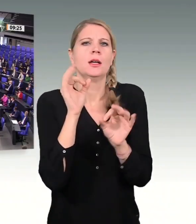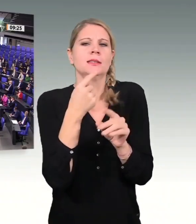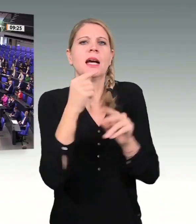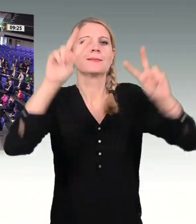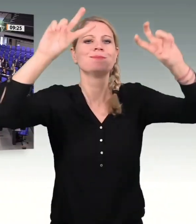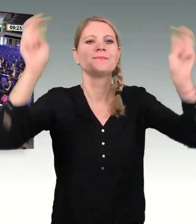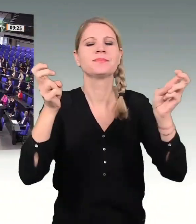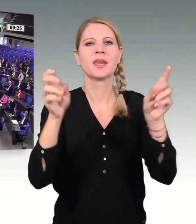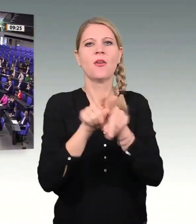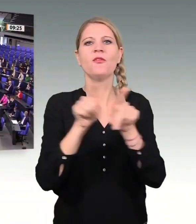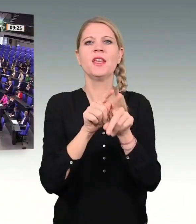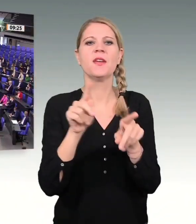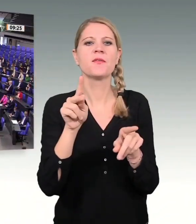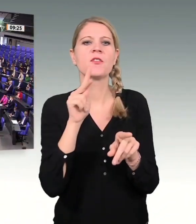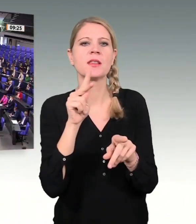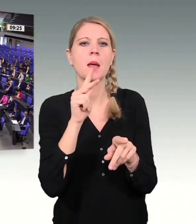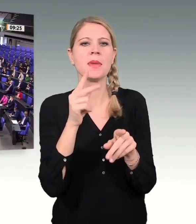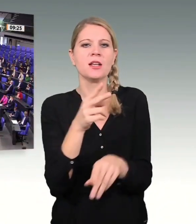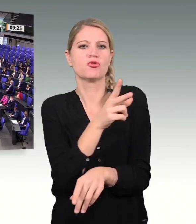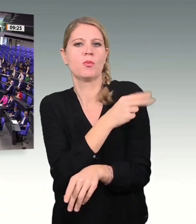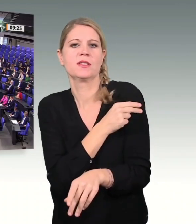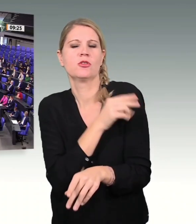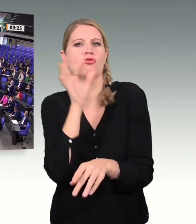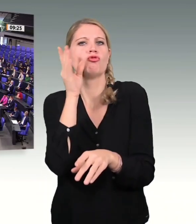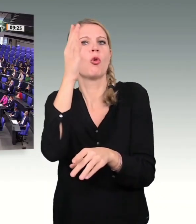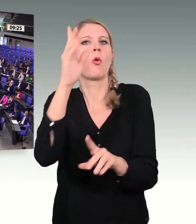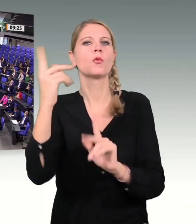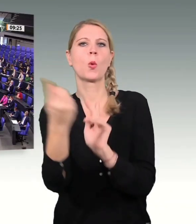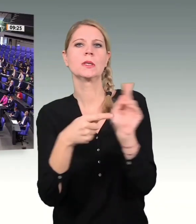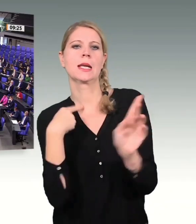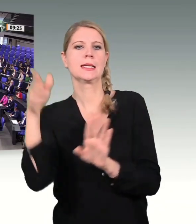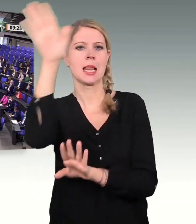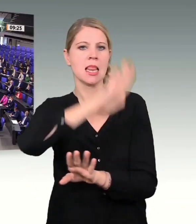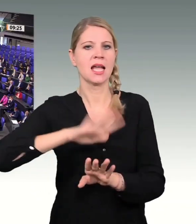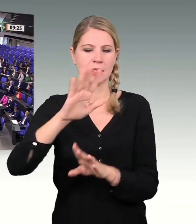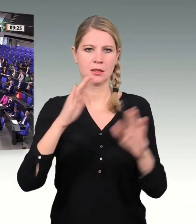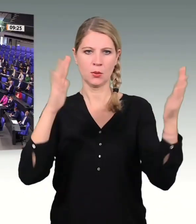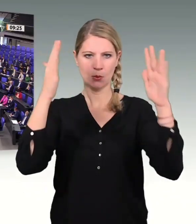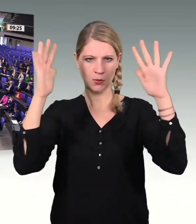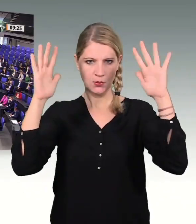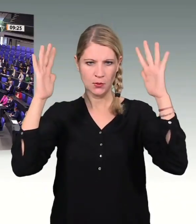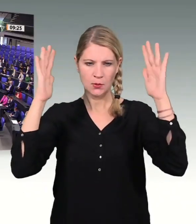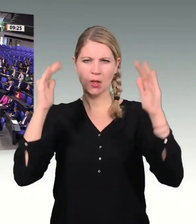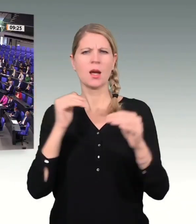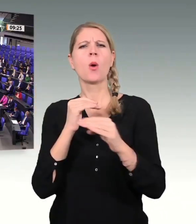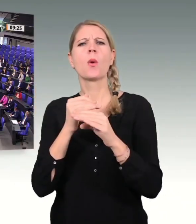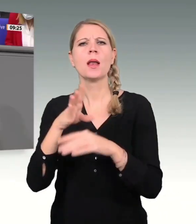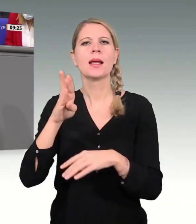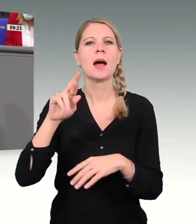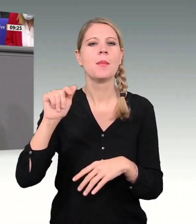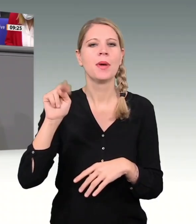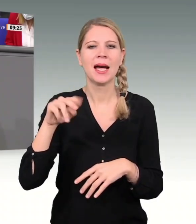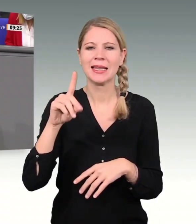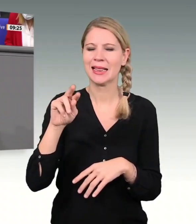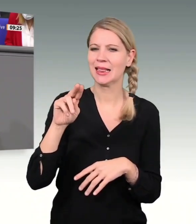Der Kollege Brandl sprach in derselben Debatte von diesem Rednerpult davon, dass es der Anspruch sein müsse, nicht nur